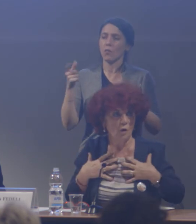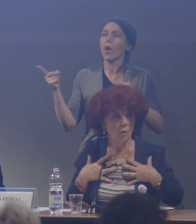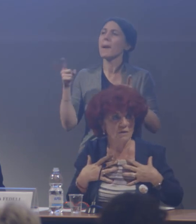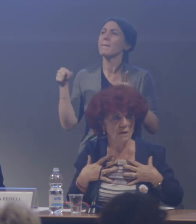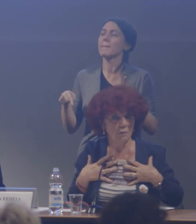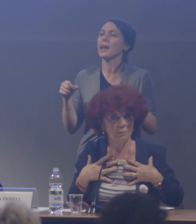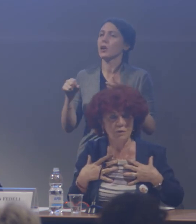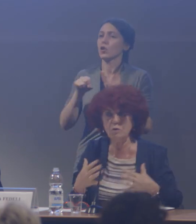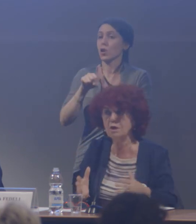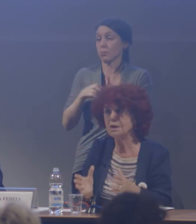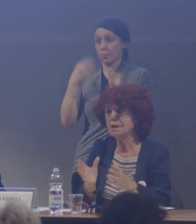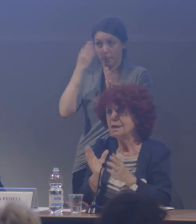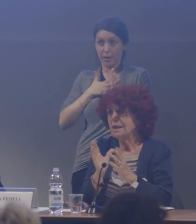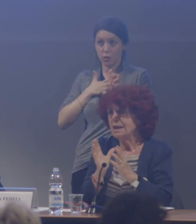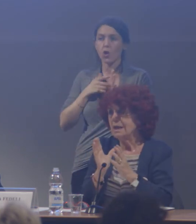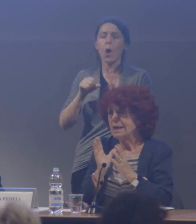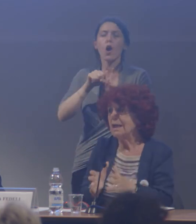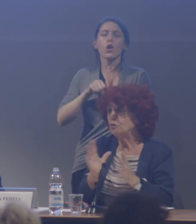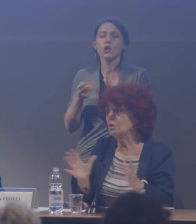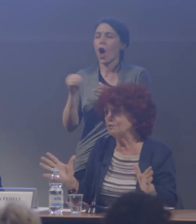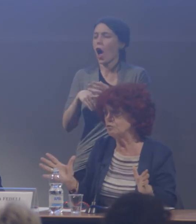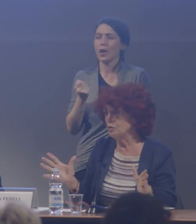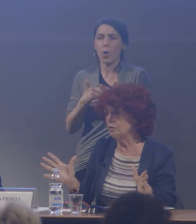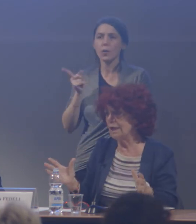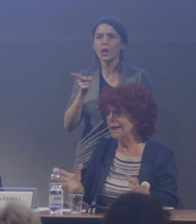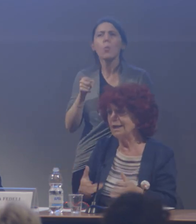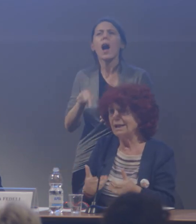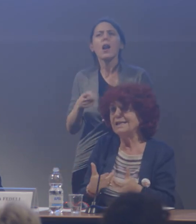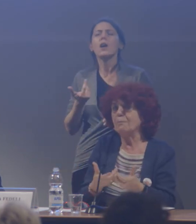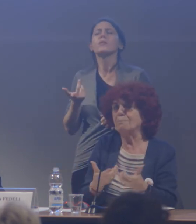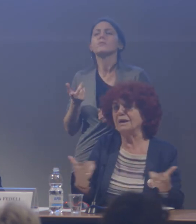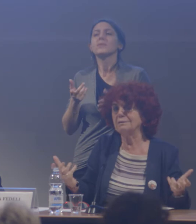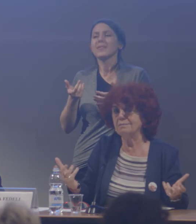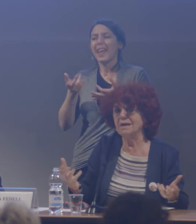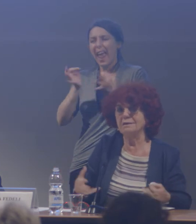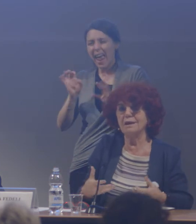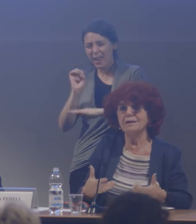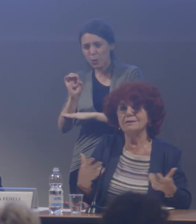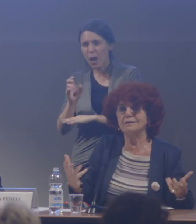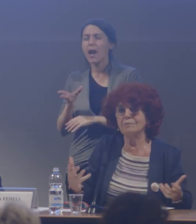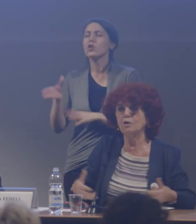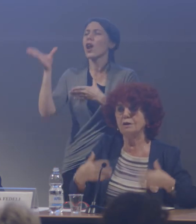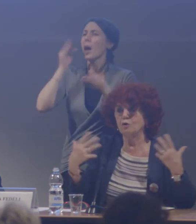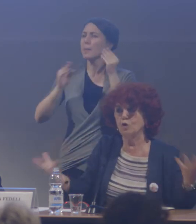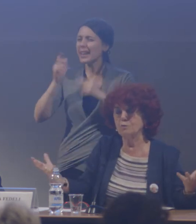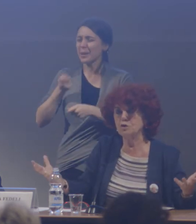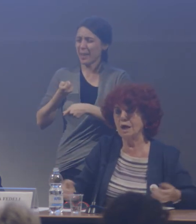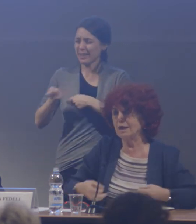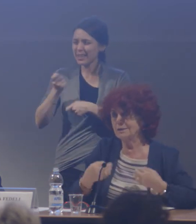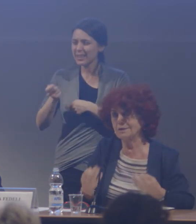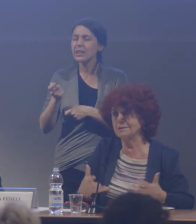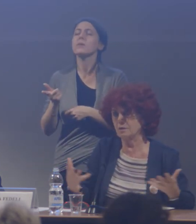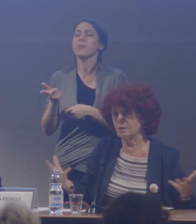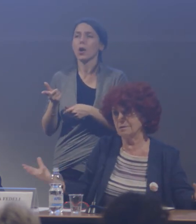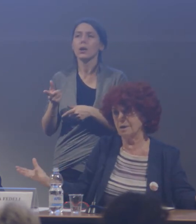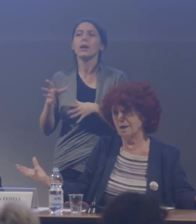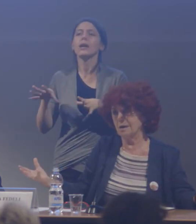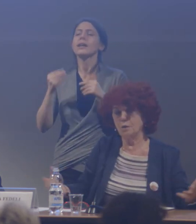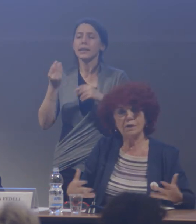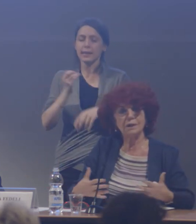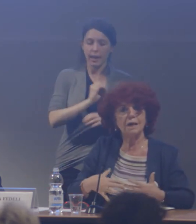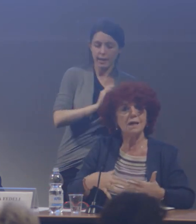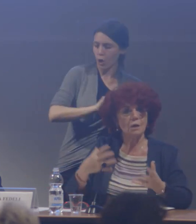decisivo, questa è la mia opinione, che l'educazione e gli apprendimenti e gli stimoli devono cominciare da 0 a